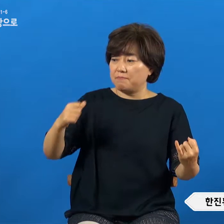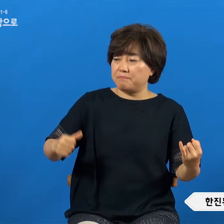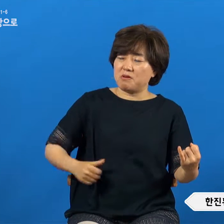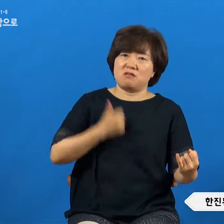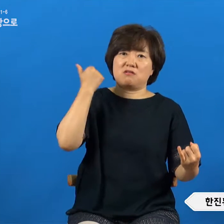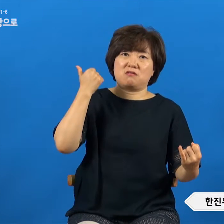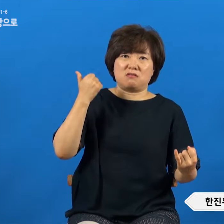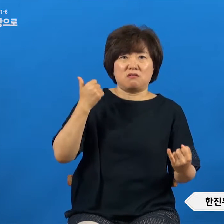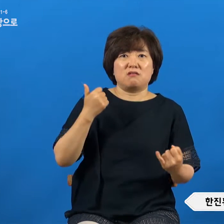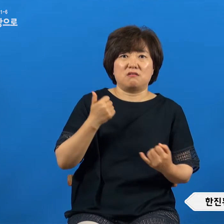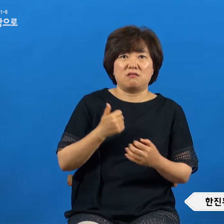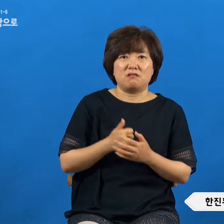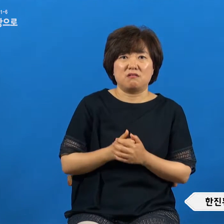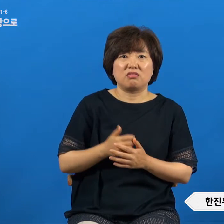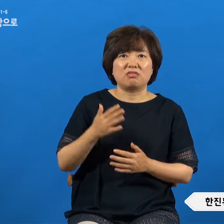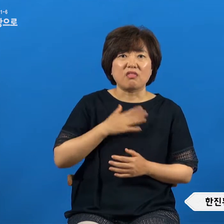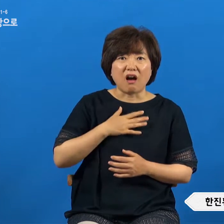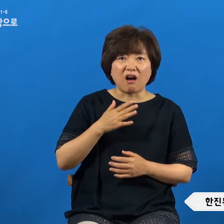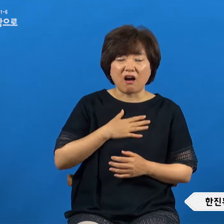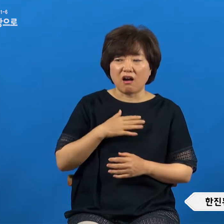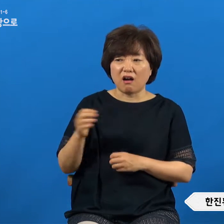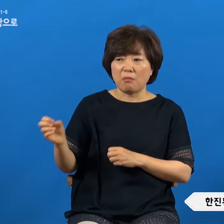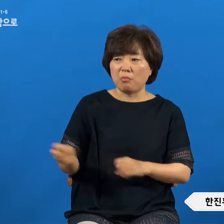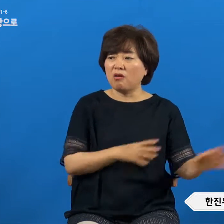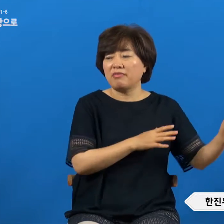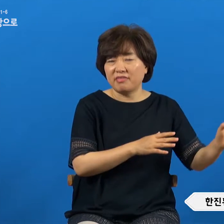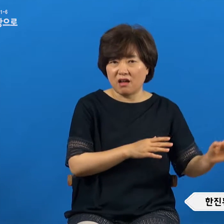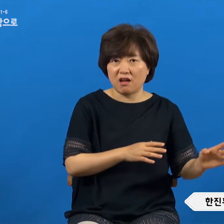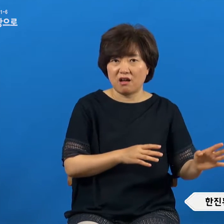나타냅니다. 자기를 버렸다는 거지요.